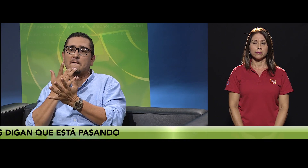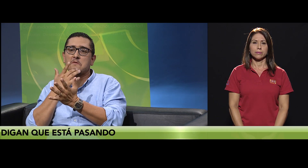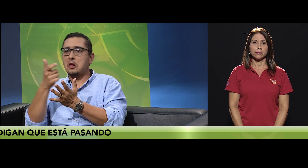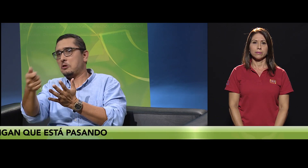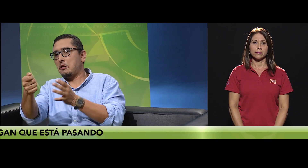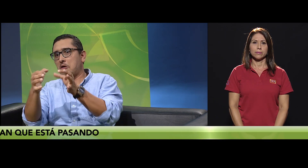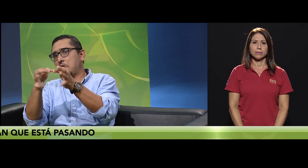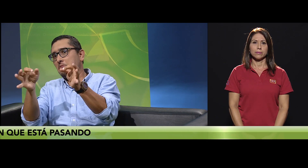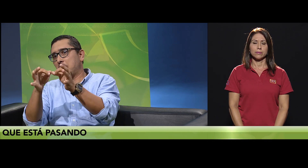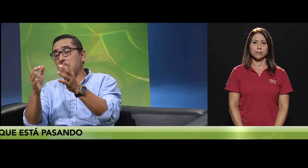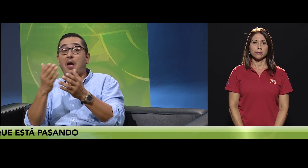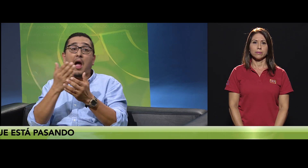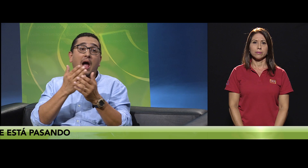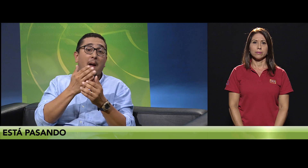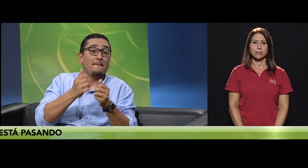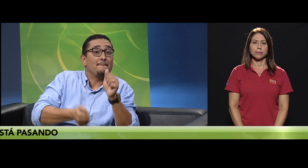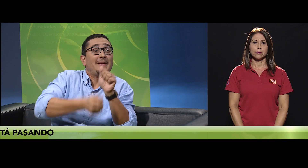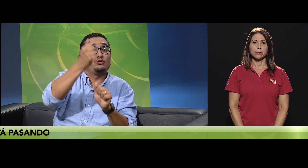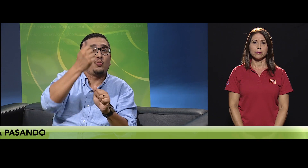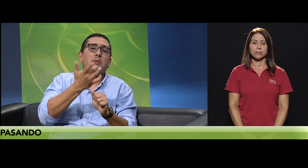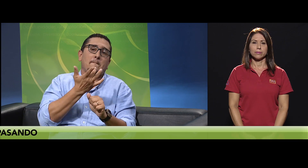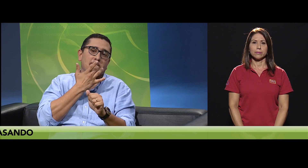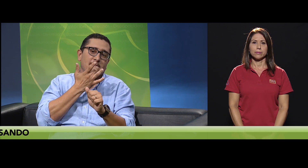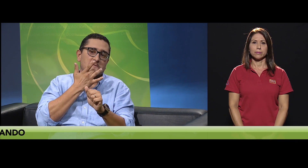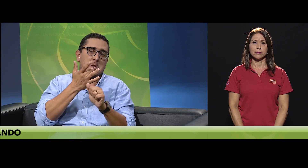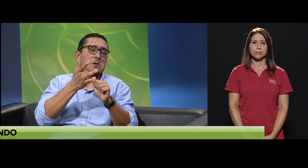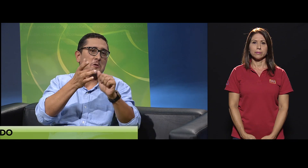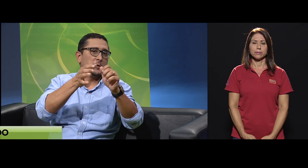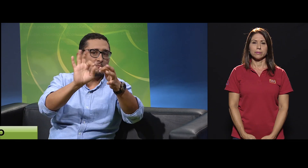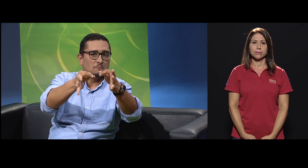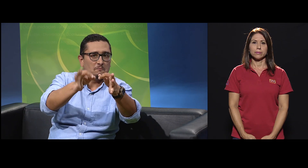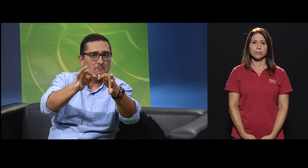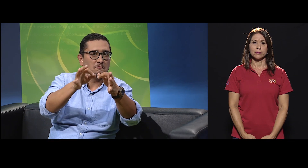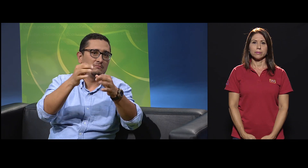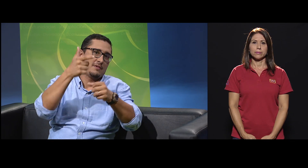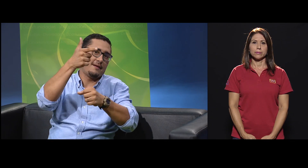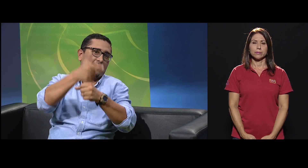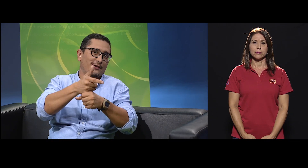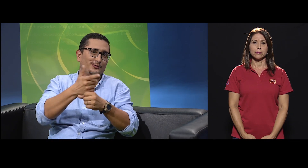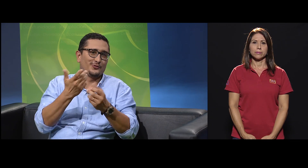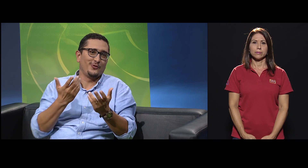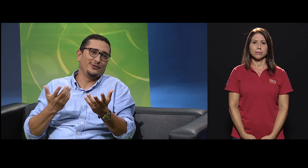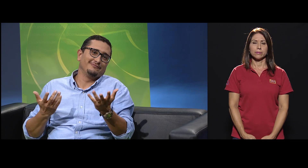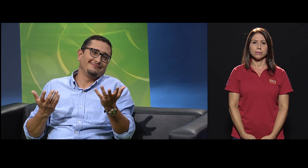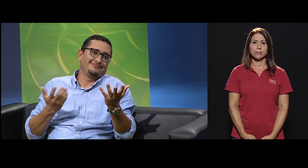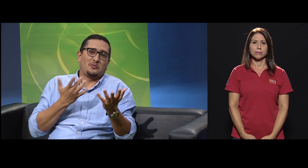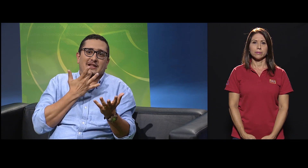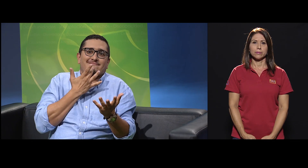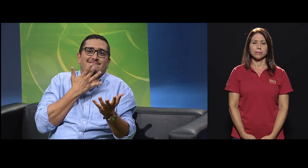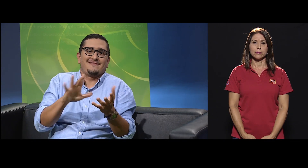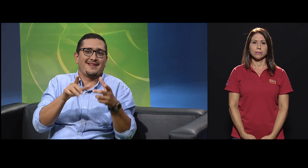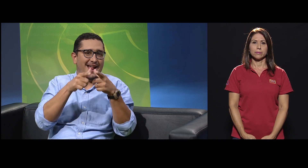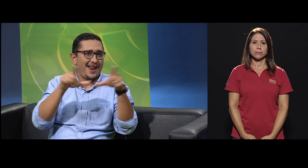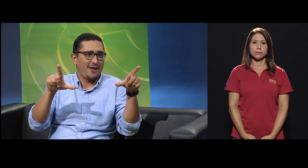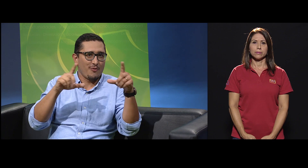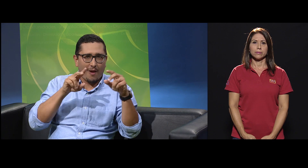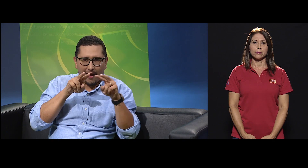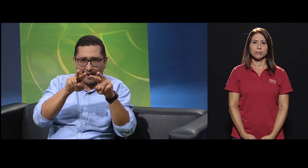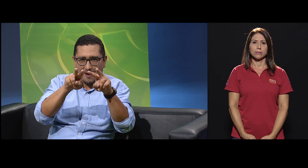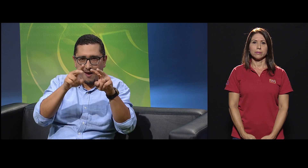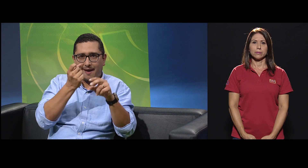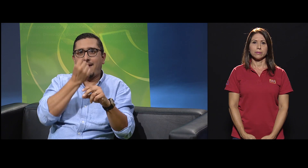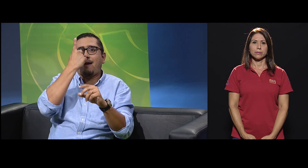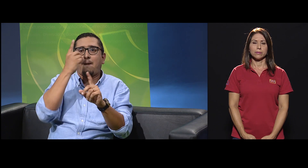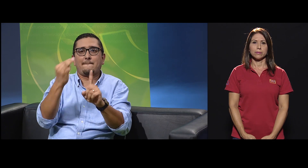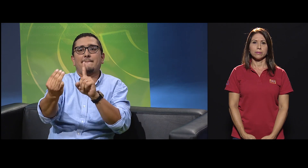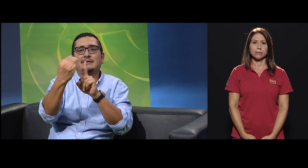uno puede escoger la forma que prefiera, ya sea por subtítulos o intérprete. La mayoría de los sordos preferimos el intérprete lesco.